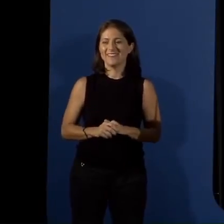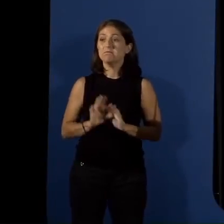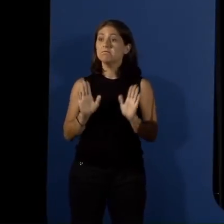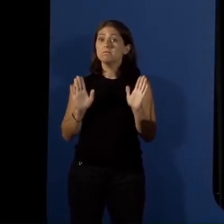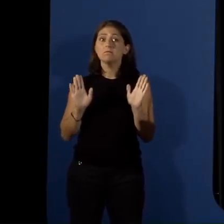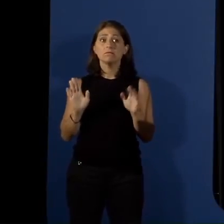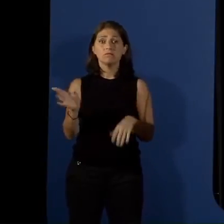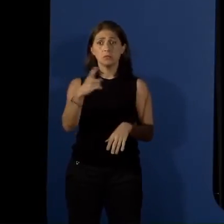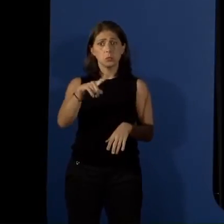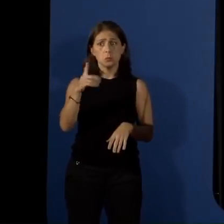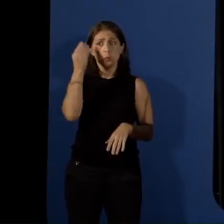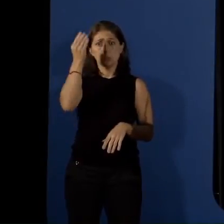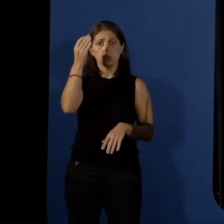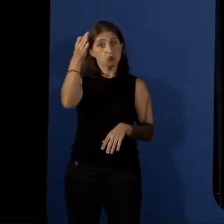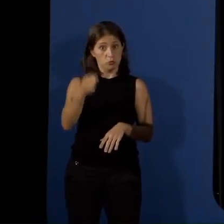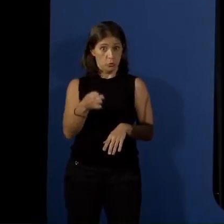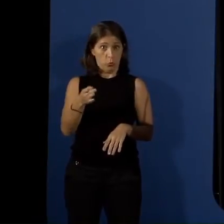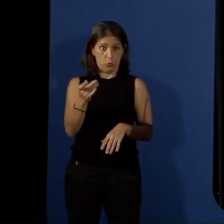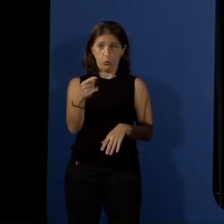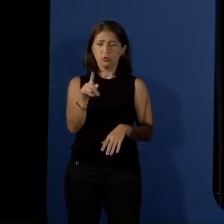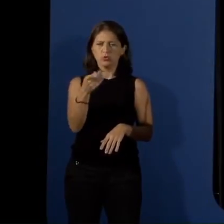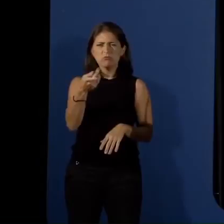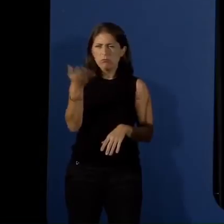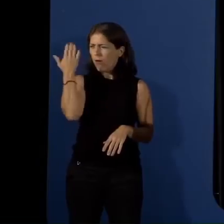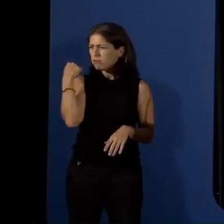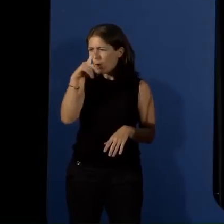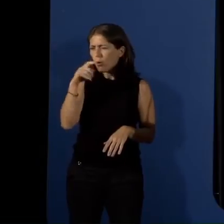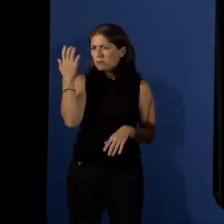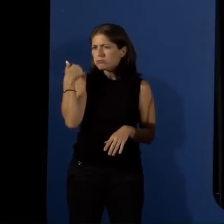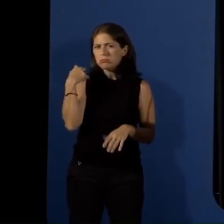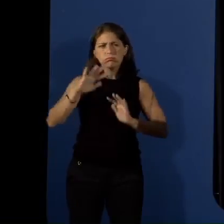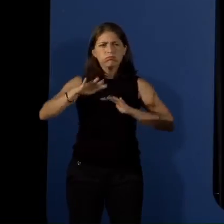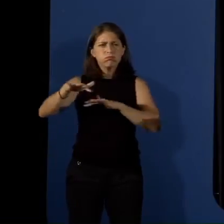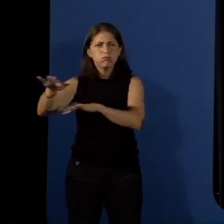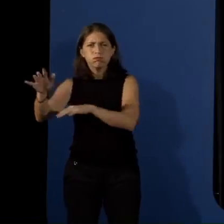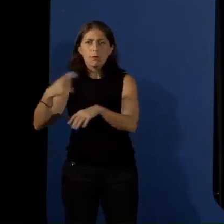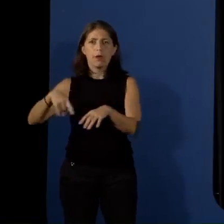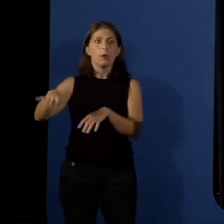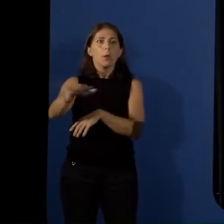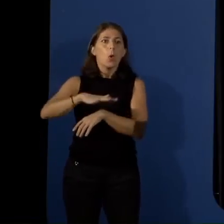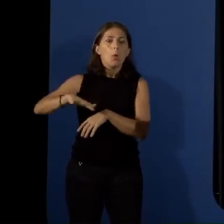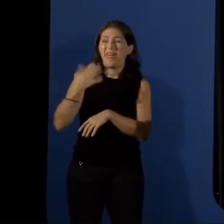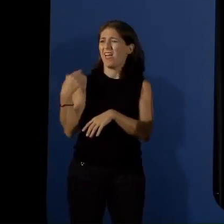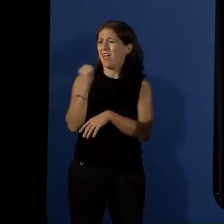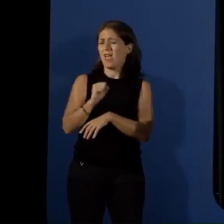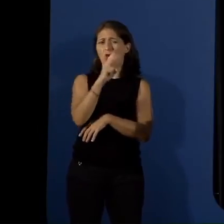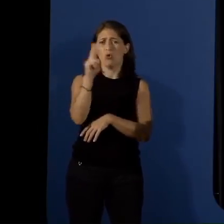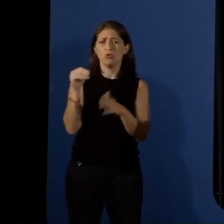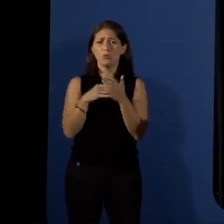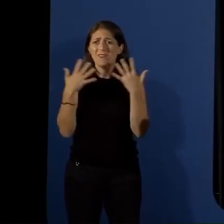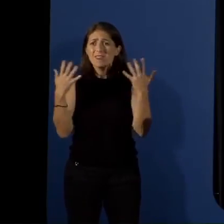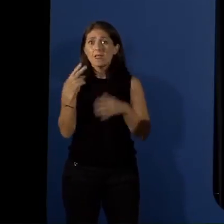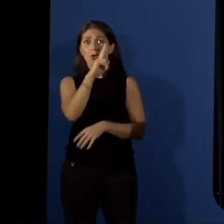Seguro que todos vós recordades as mareas de xente que encheron a Praza da Compañía o ano 2010 e